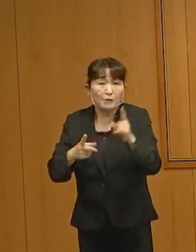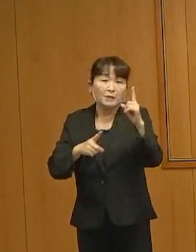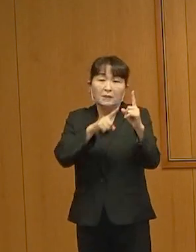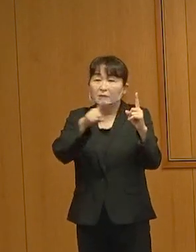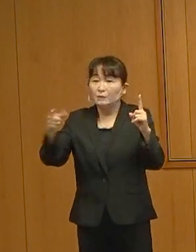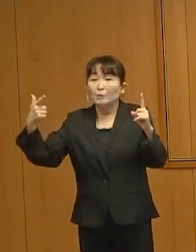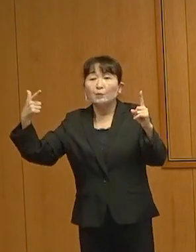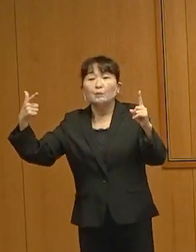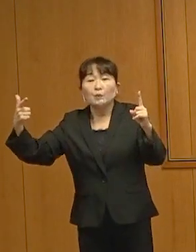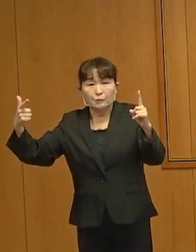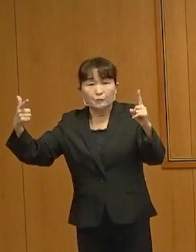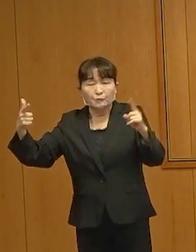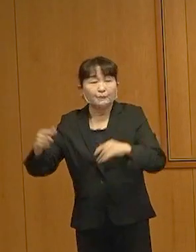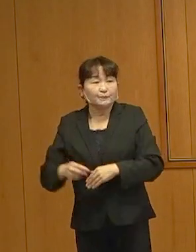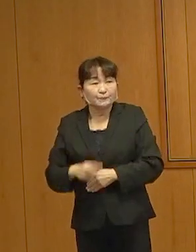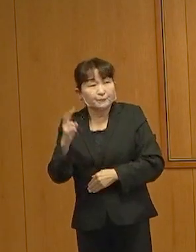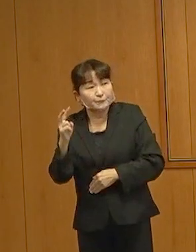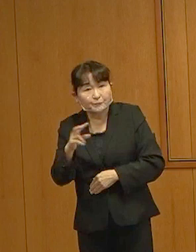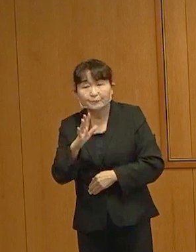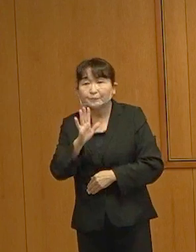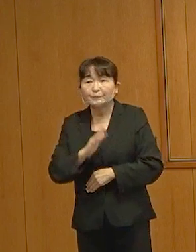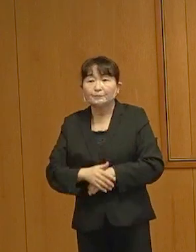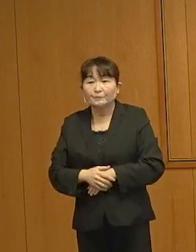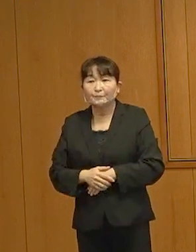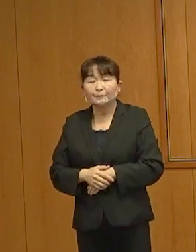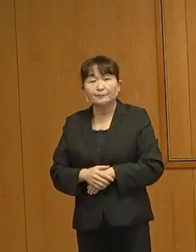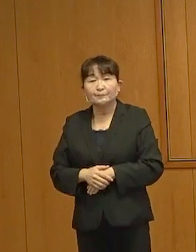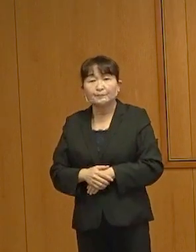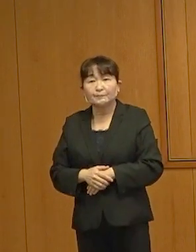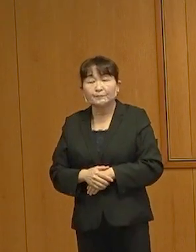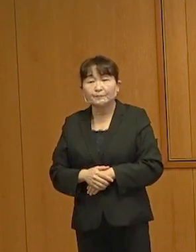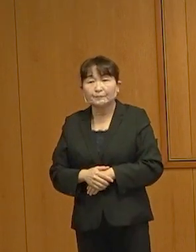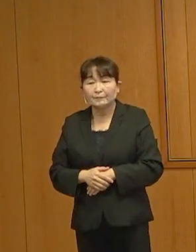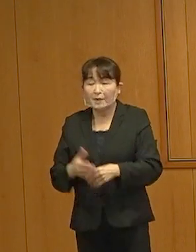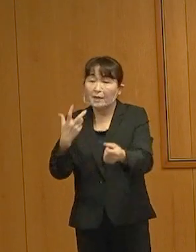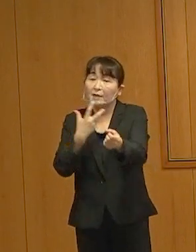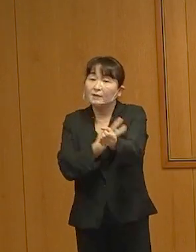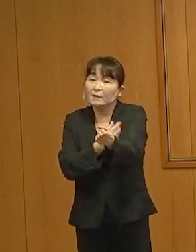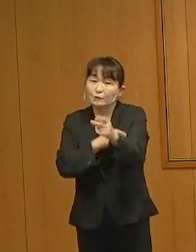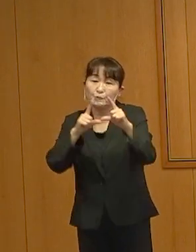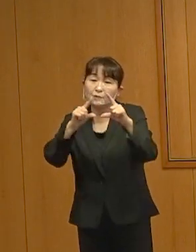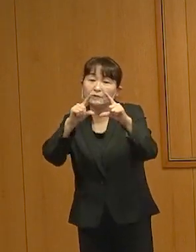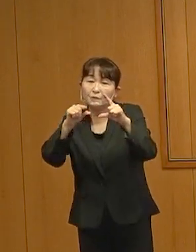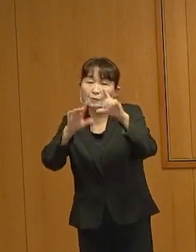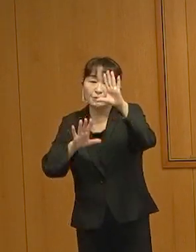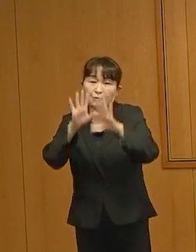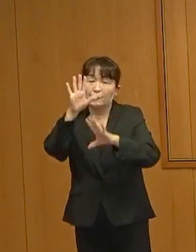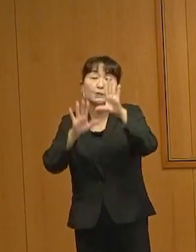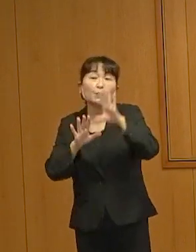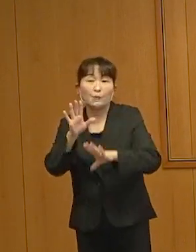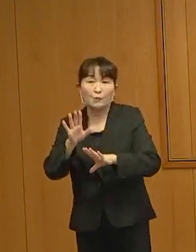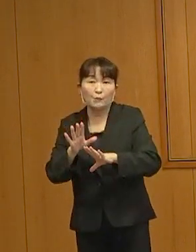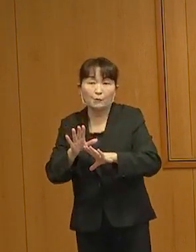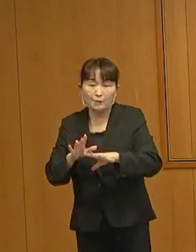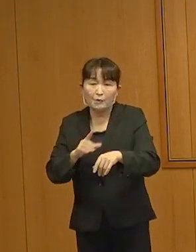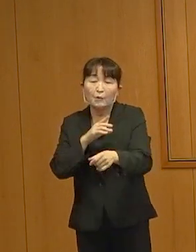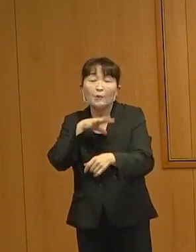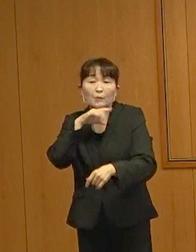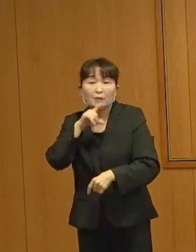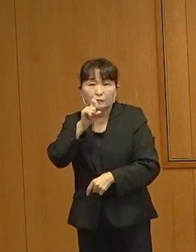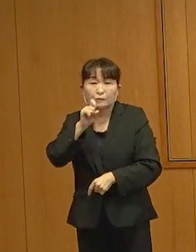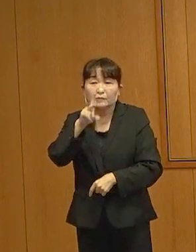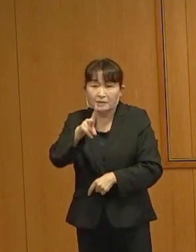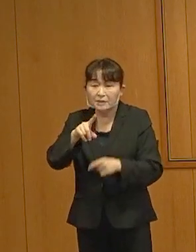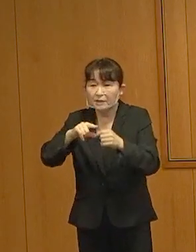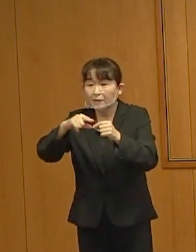見ていただけると分かると思いますが、接種率の状況でありますが、12歳から